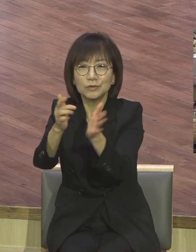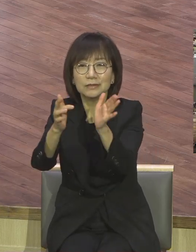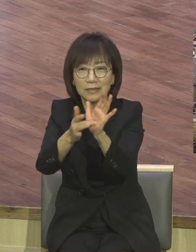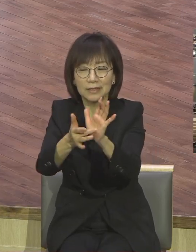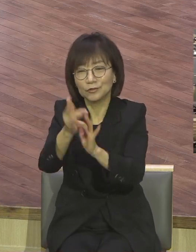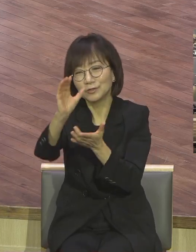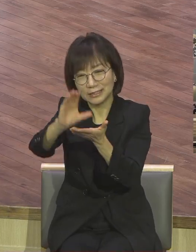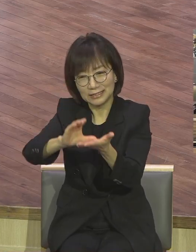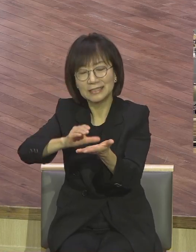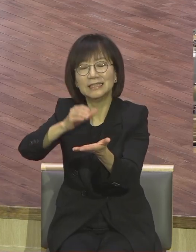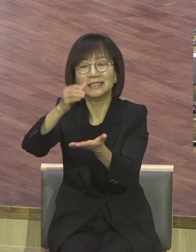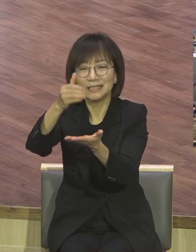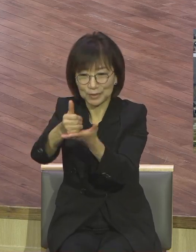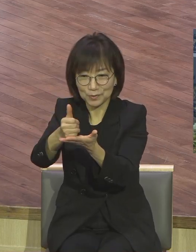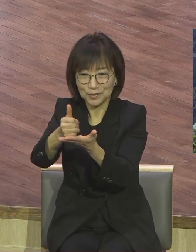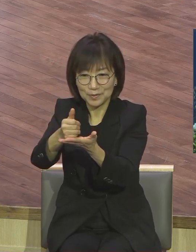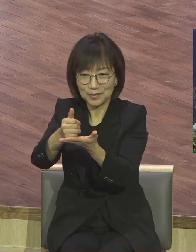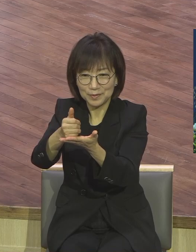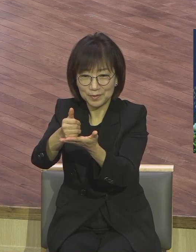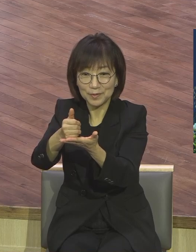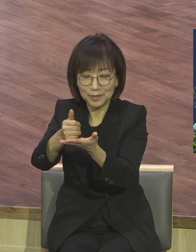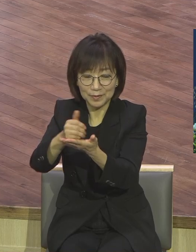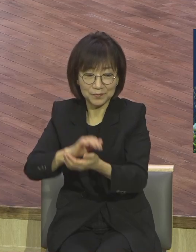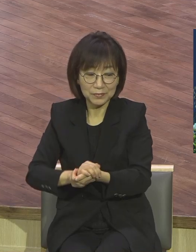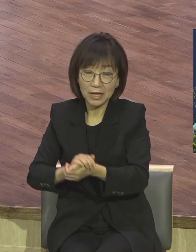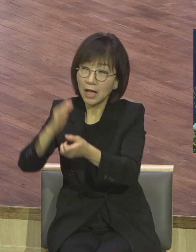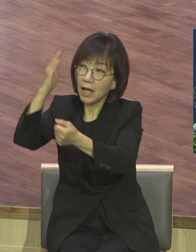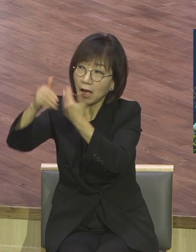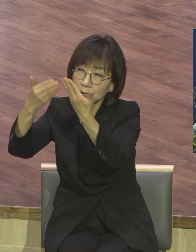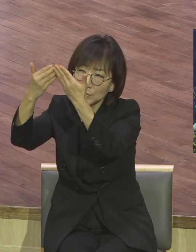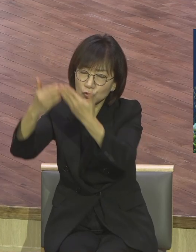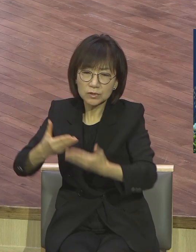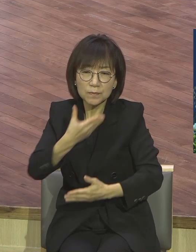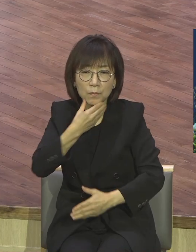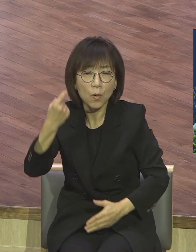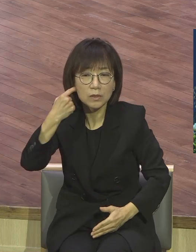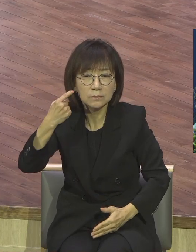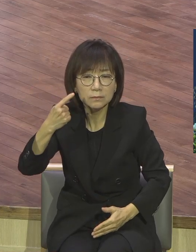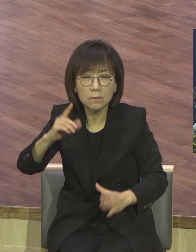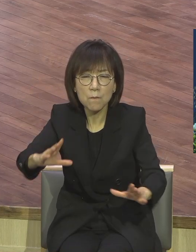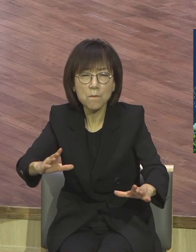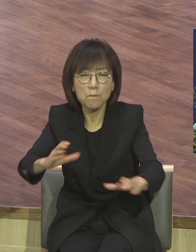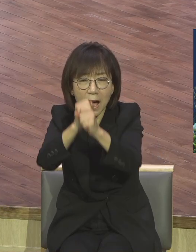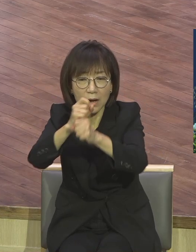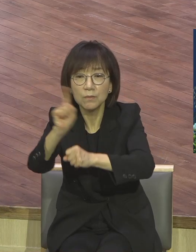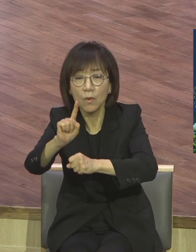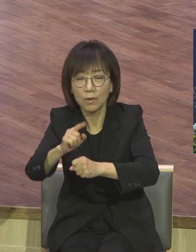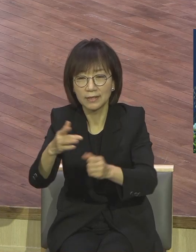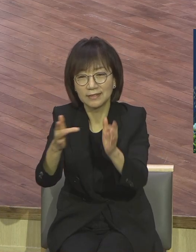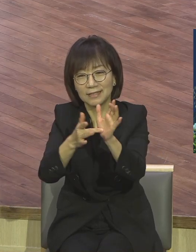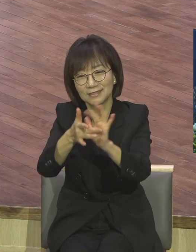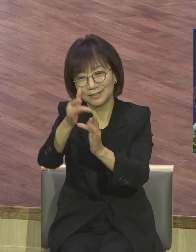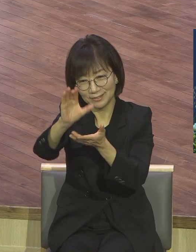그리스도시라. 하나님의 복음은 바로 예수 그리스도라는 사실이에요.